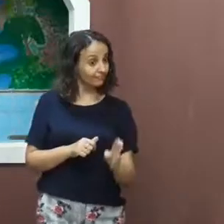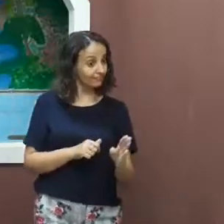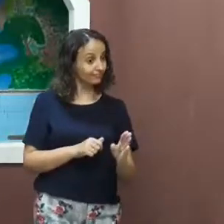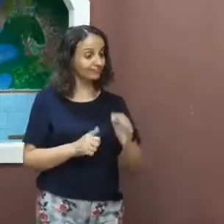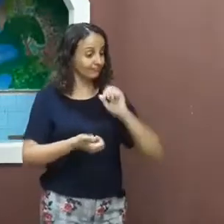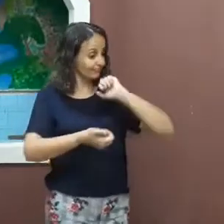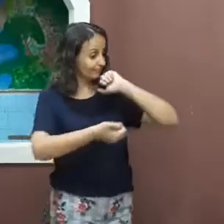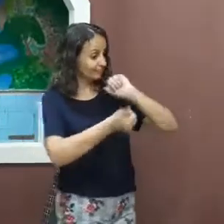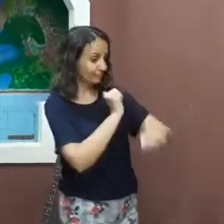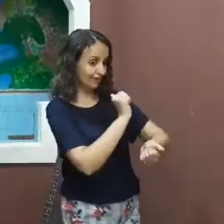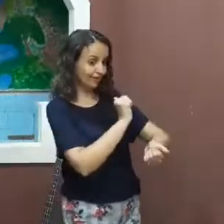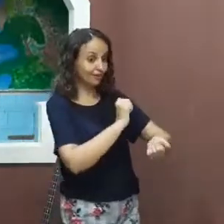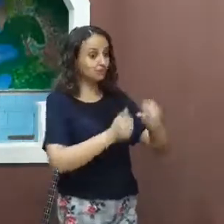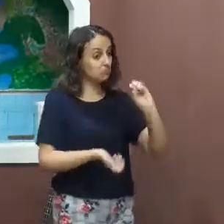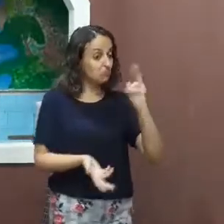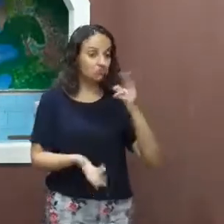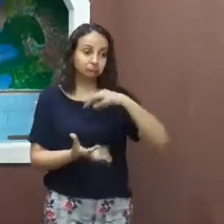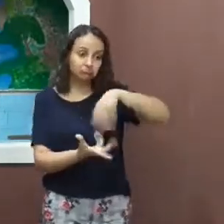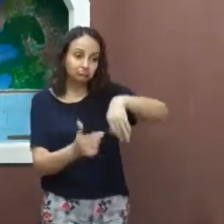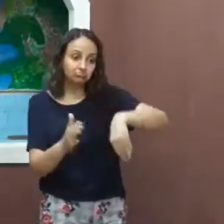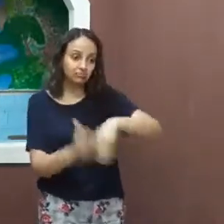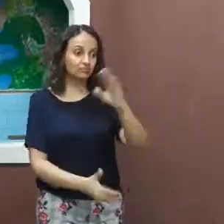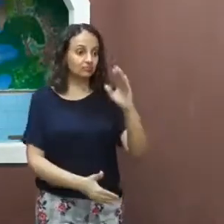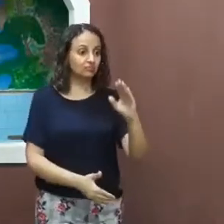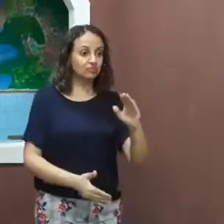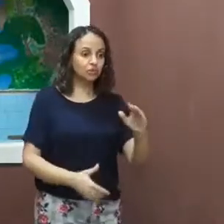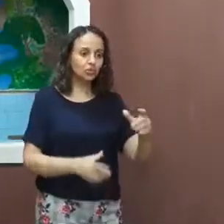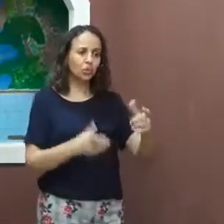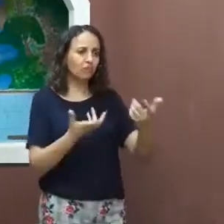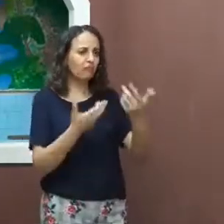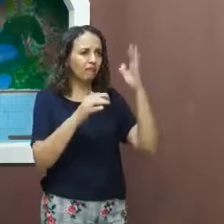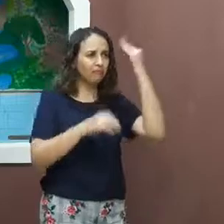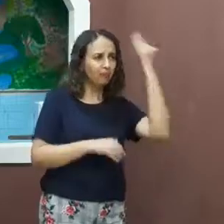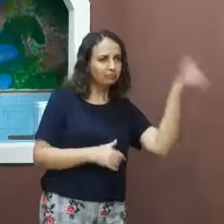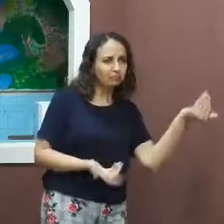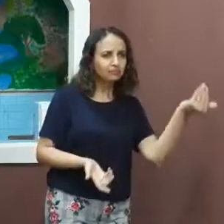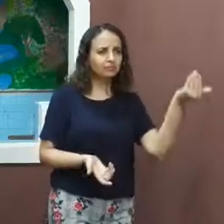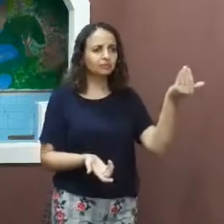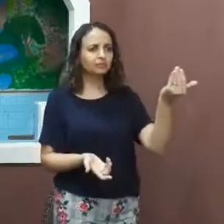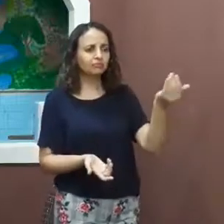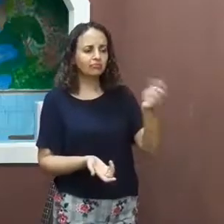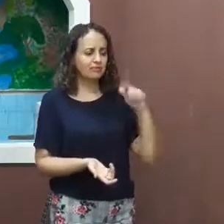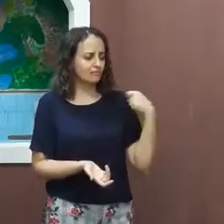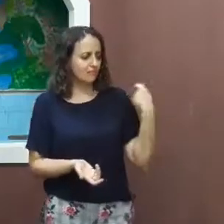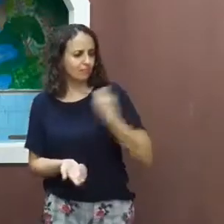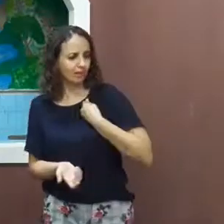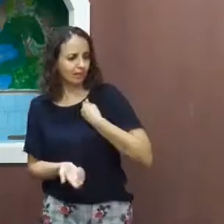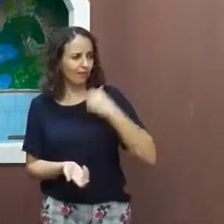talvez veríamos jogadores que estariam nos grandes clubes da Espanha,